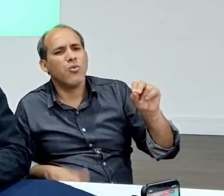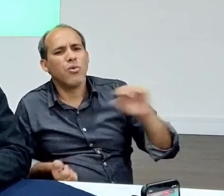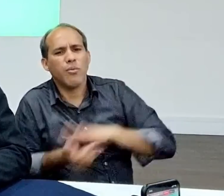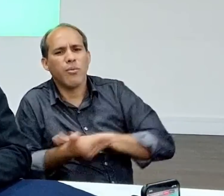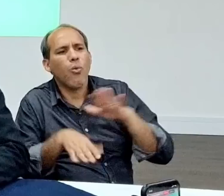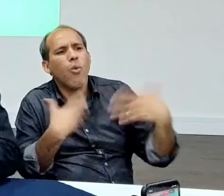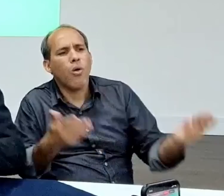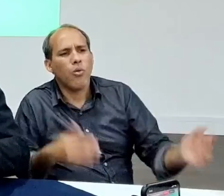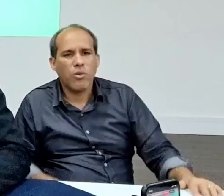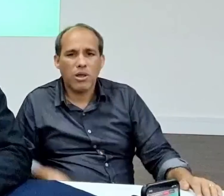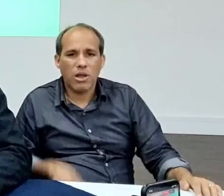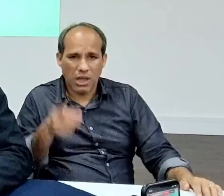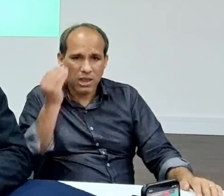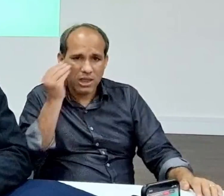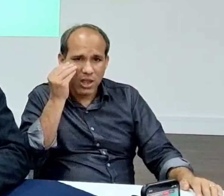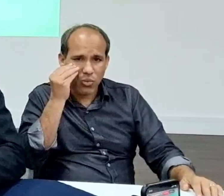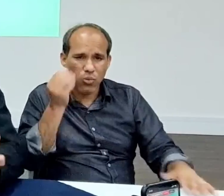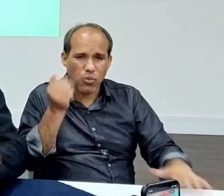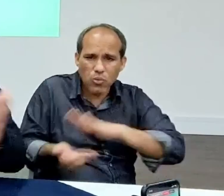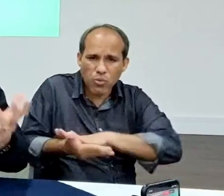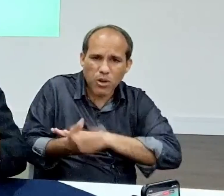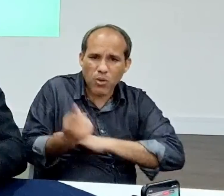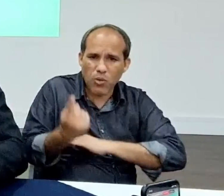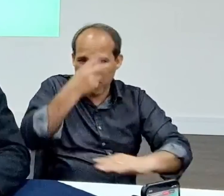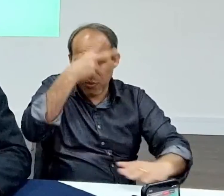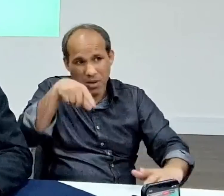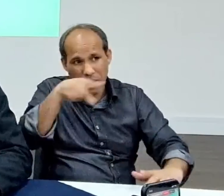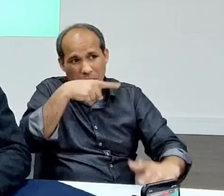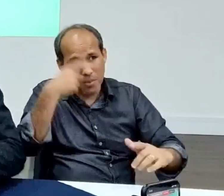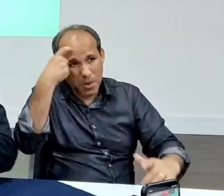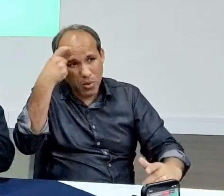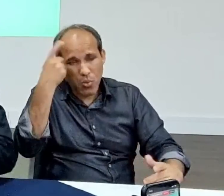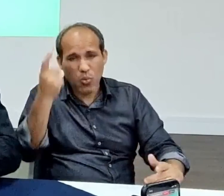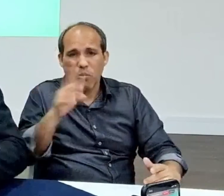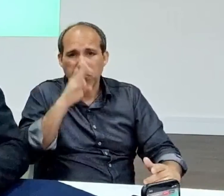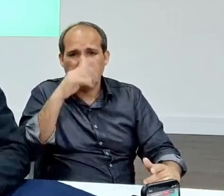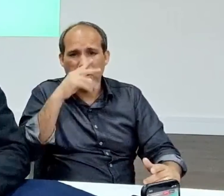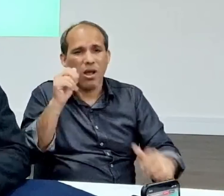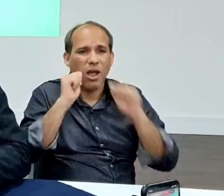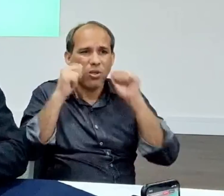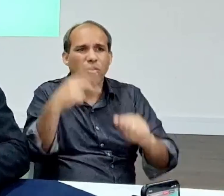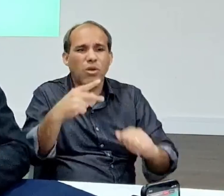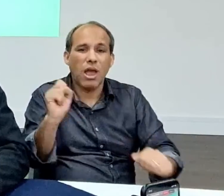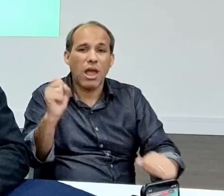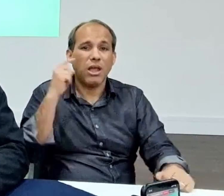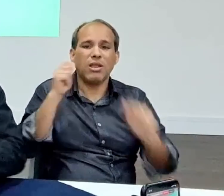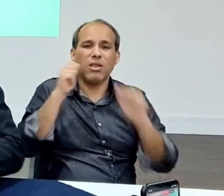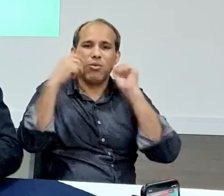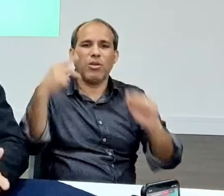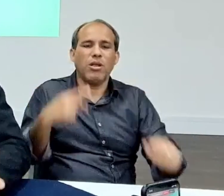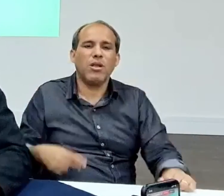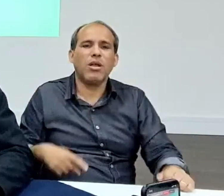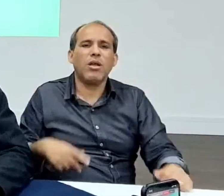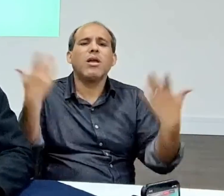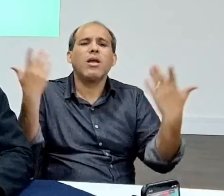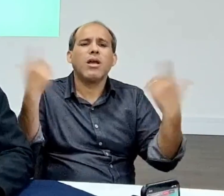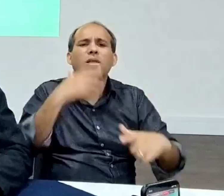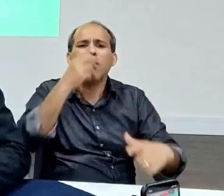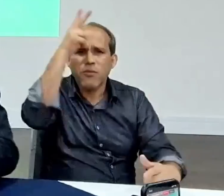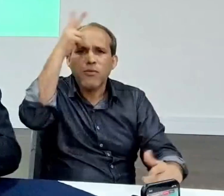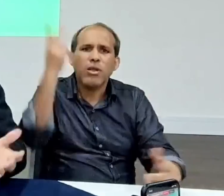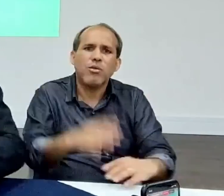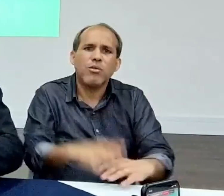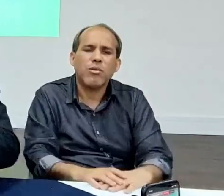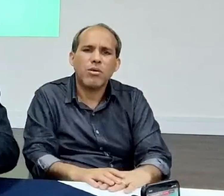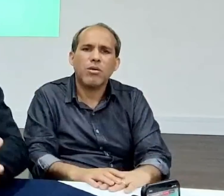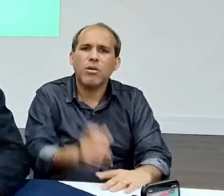tentou subornar um prefeito, né, como o pessoal acha aí, o assessor dele, não ele, o assessor dele, é cadê o prefeito? Por que